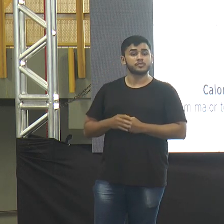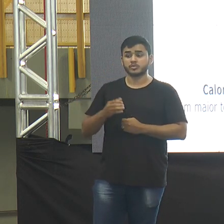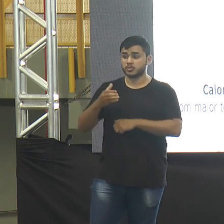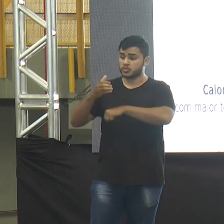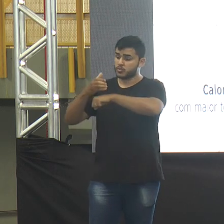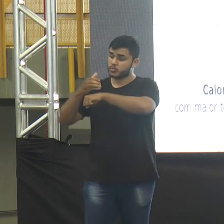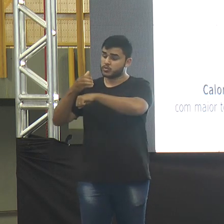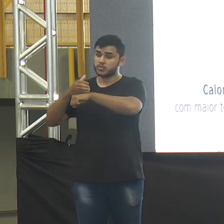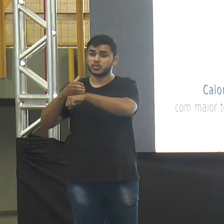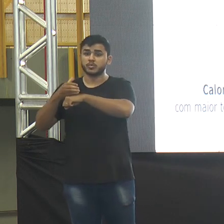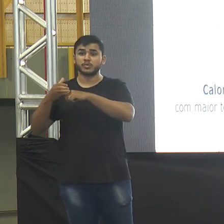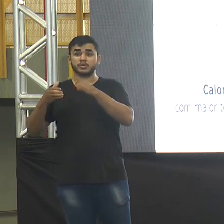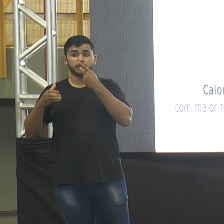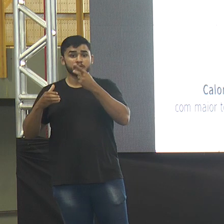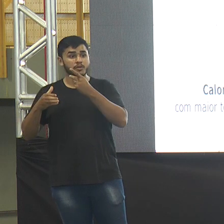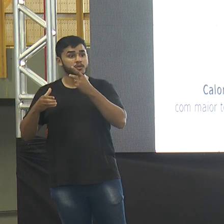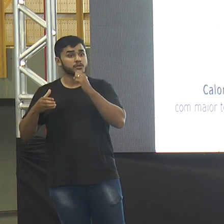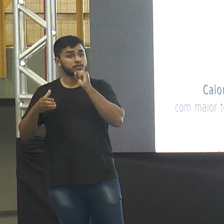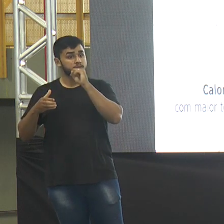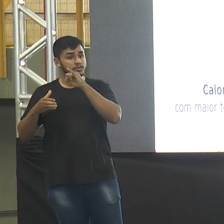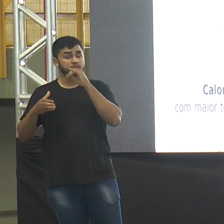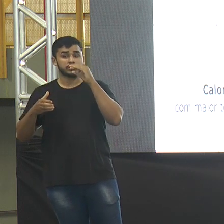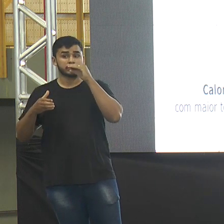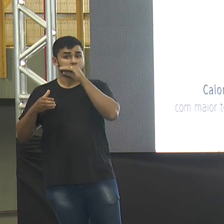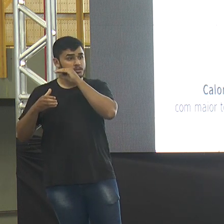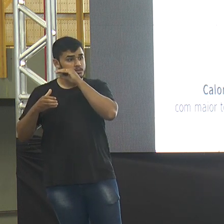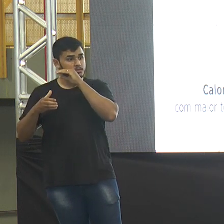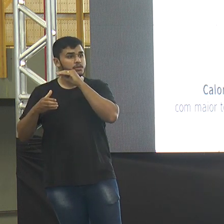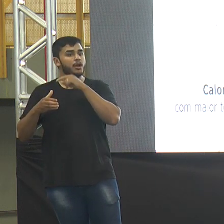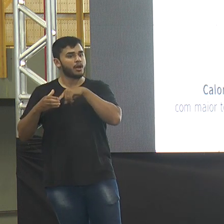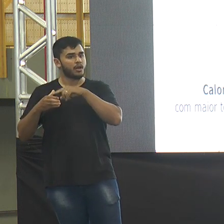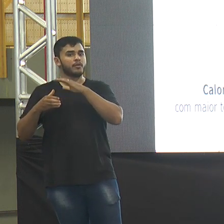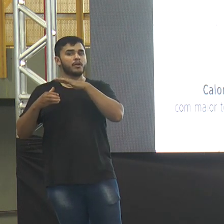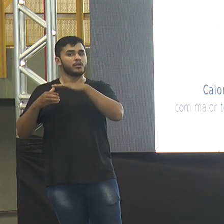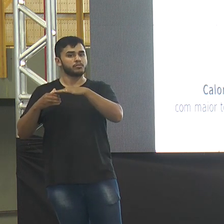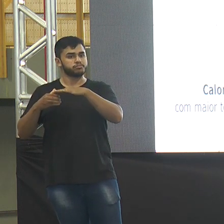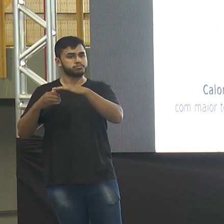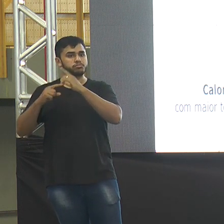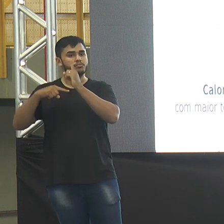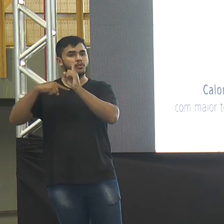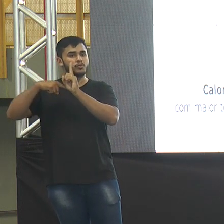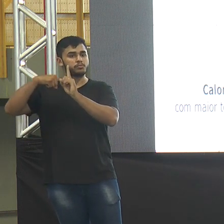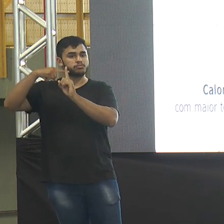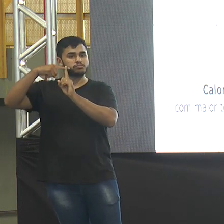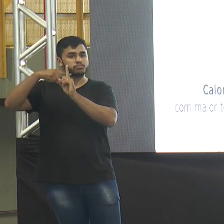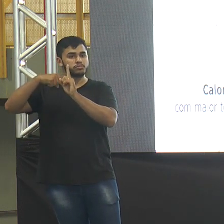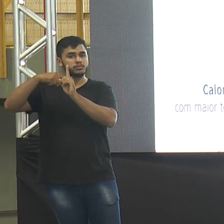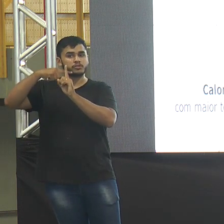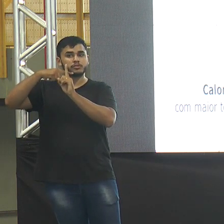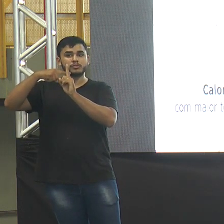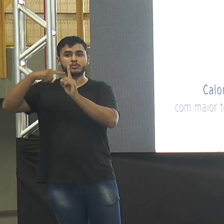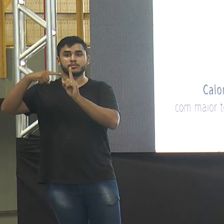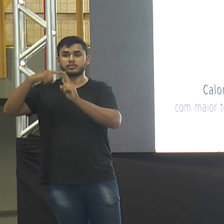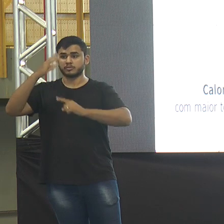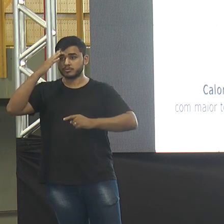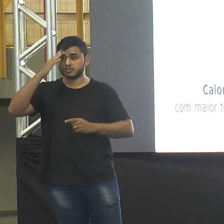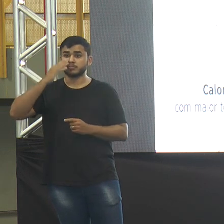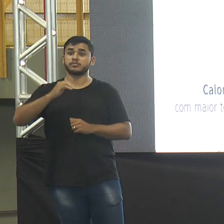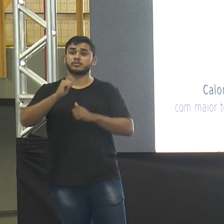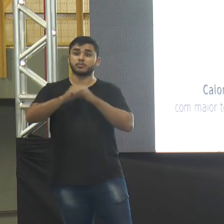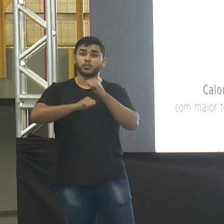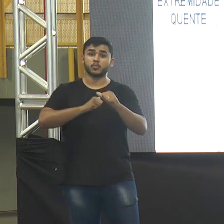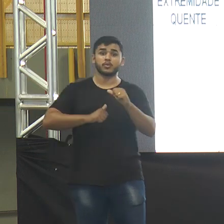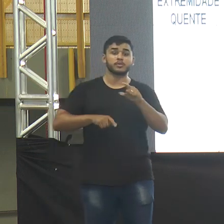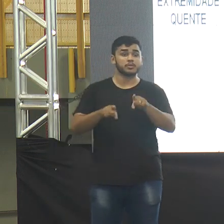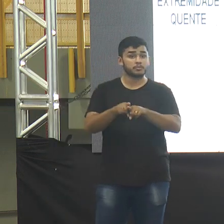na temperatura ambiente. A comida que estava muito quente vai ceder calor para a sala para que depois tudo fique em equilíbrio. A parte